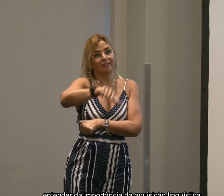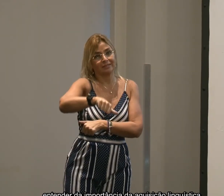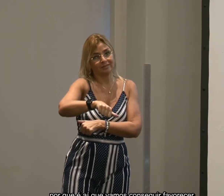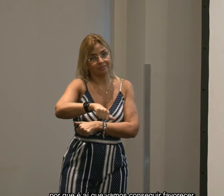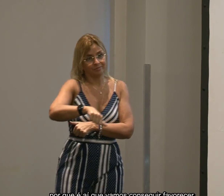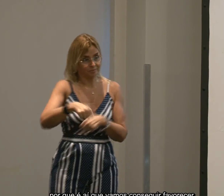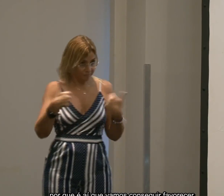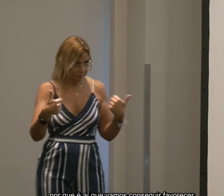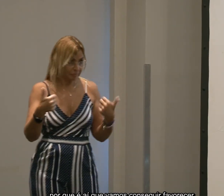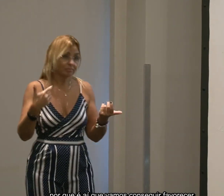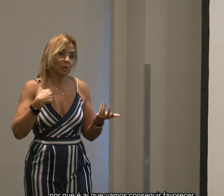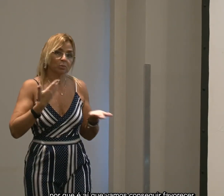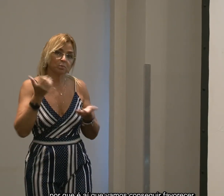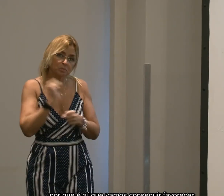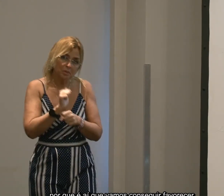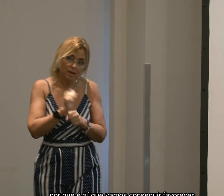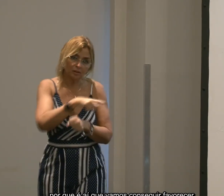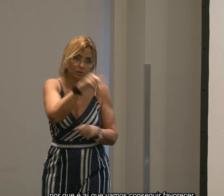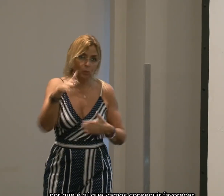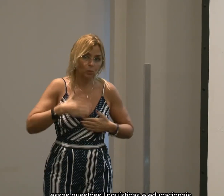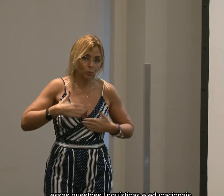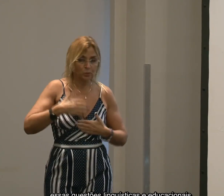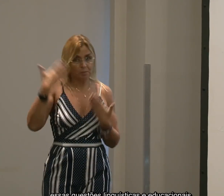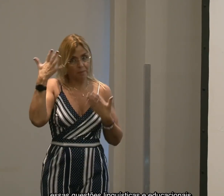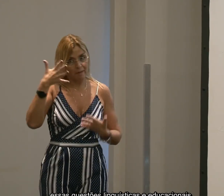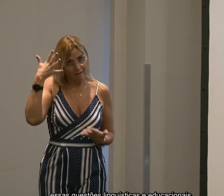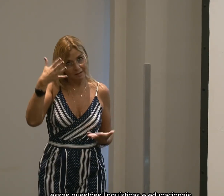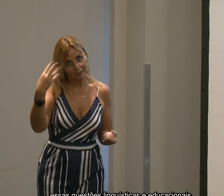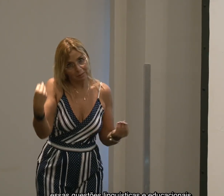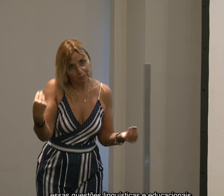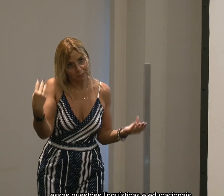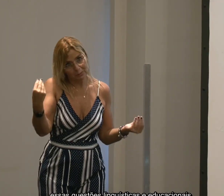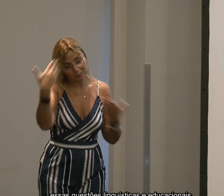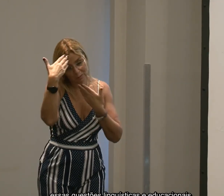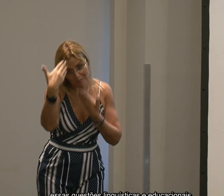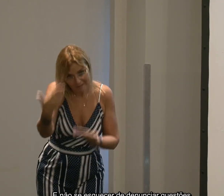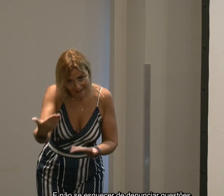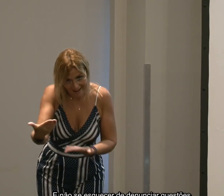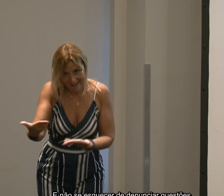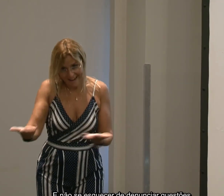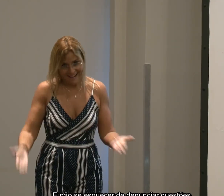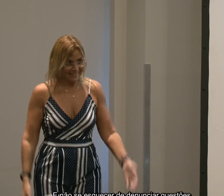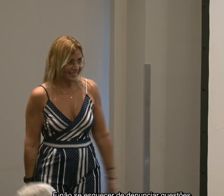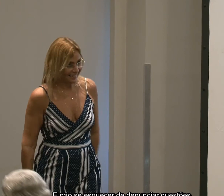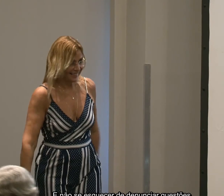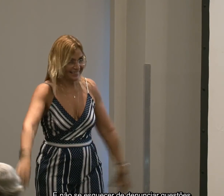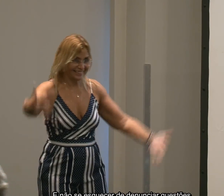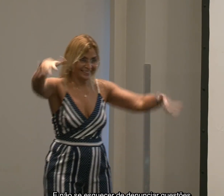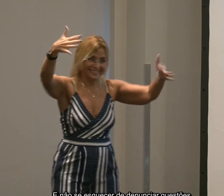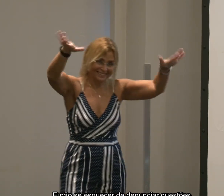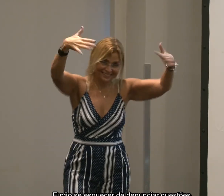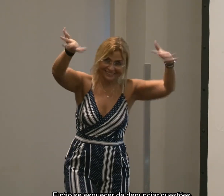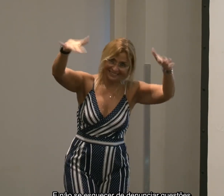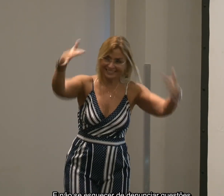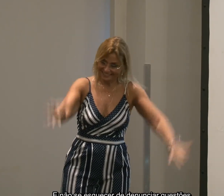porque é aí que a gente vai conseguir favorecer essas questões linguísticas e questões educacionais. E não se esquecer de denunciarem também